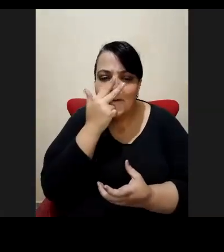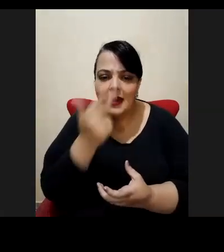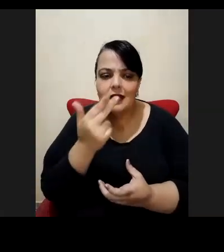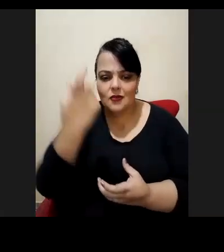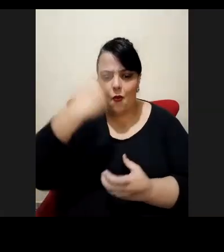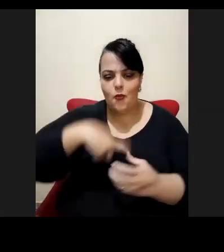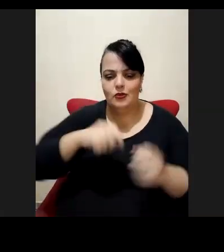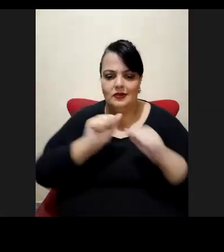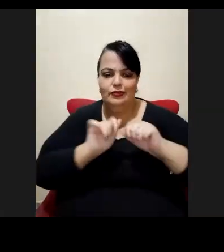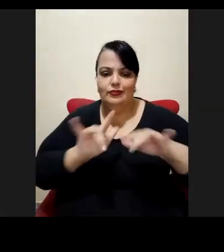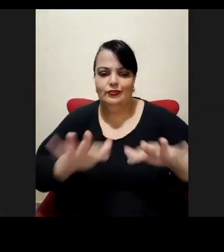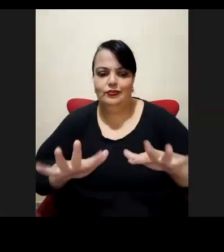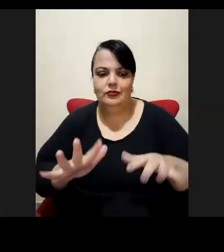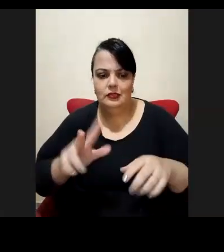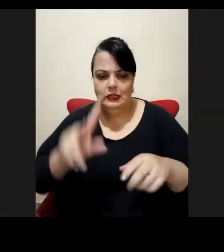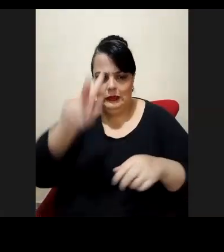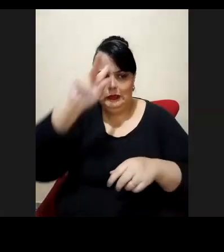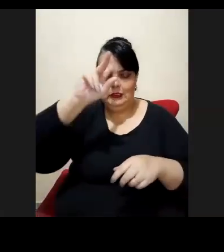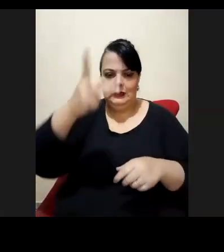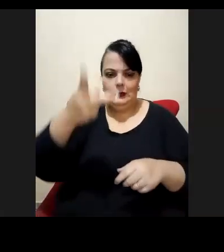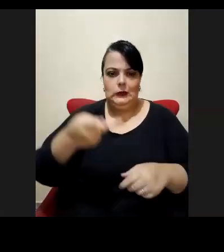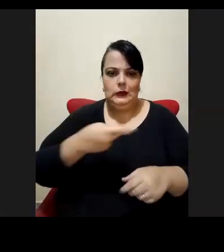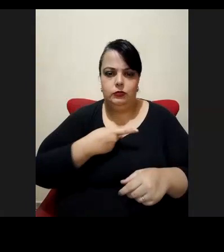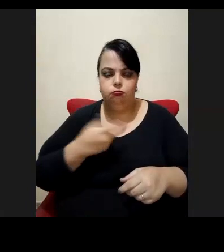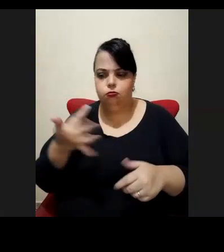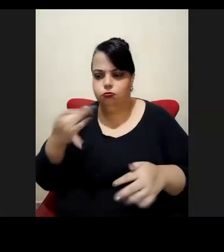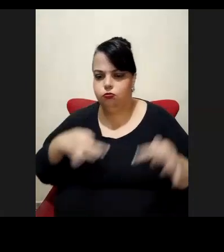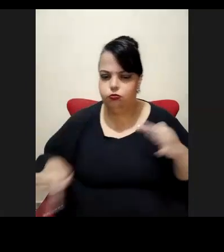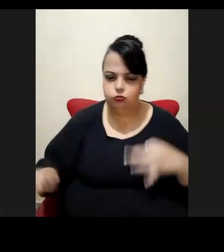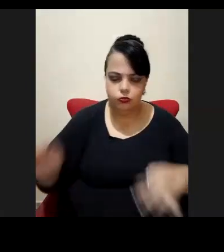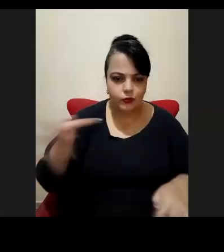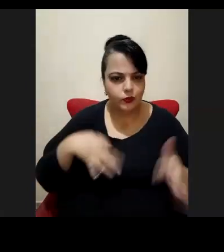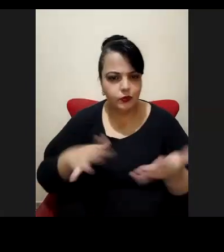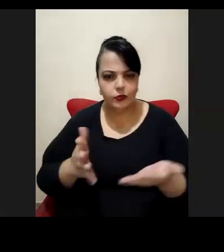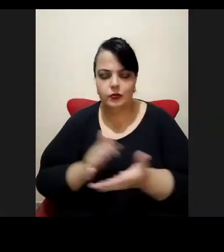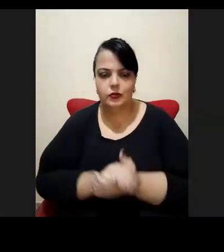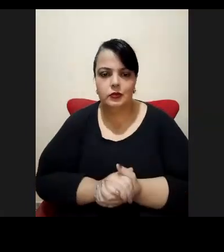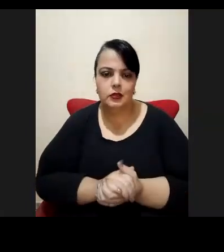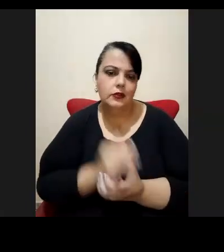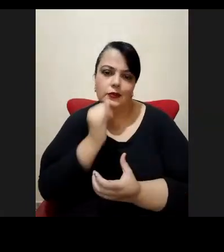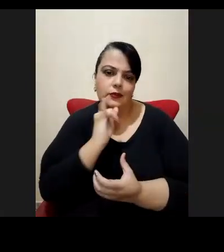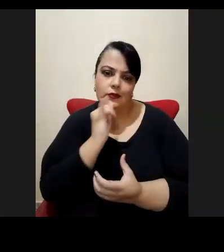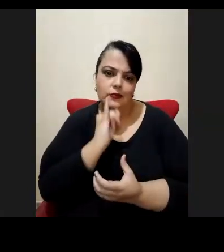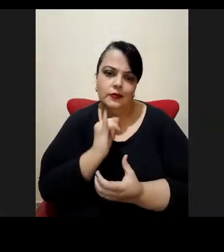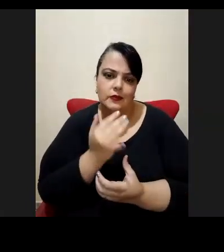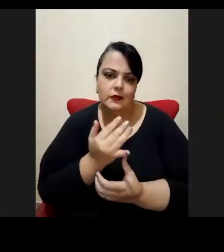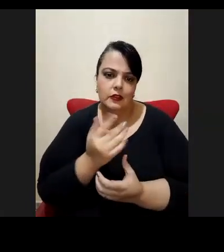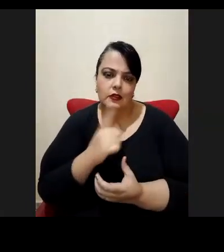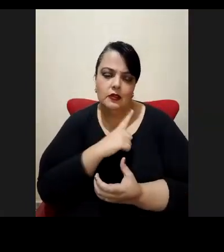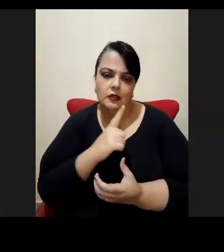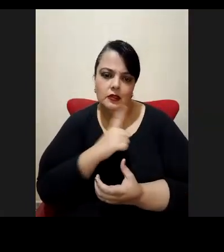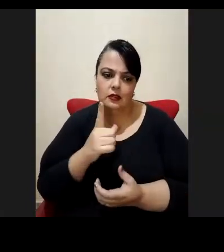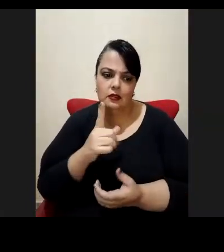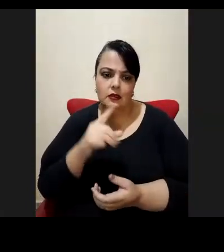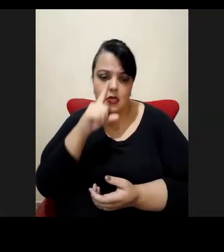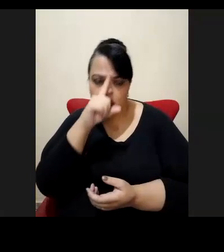comportamento autolesivo, né? Se implicando em situações ou em condições que trazem risco à